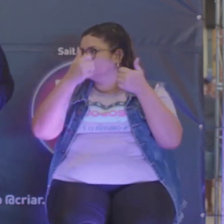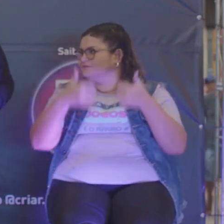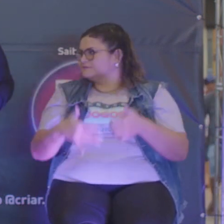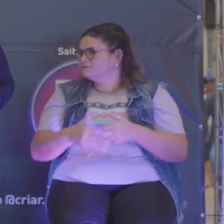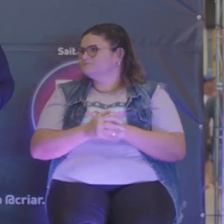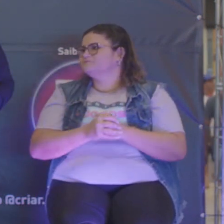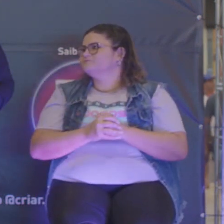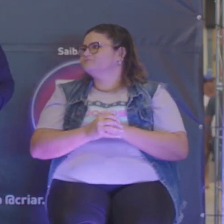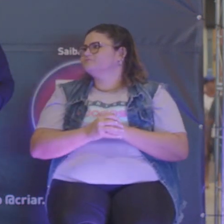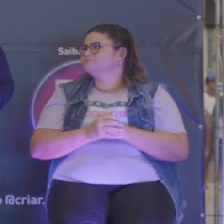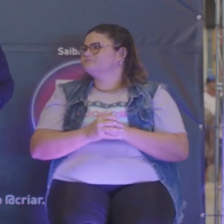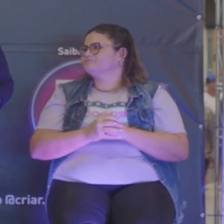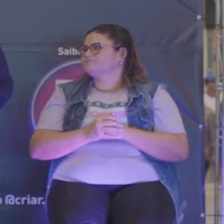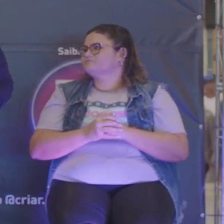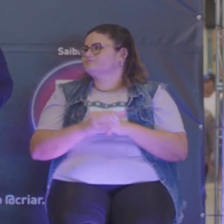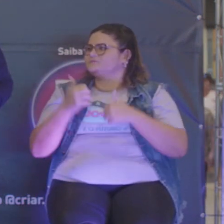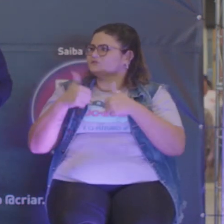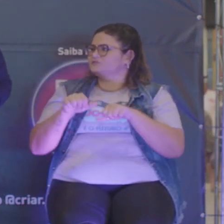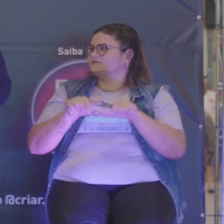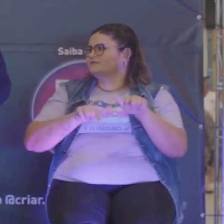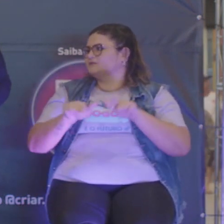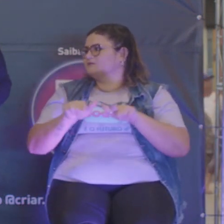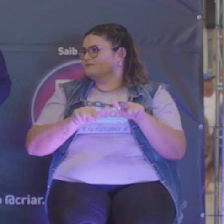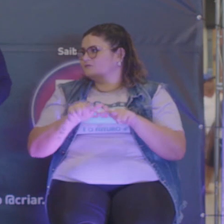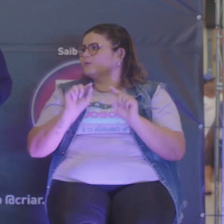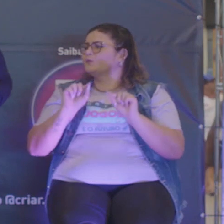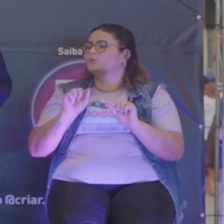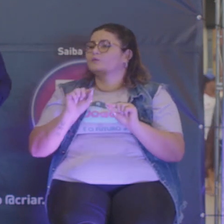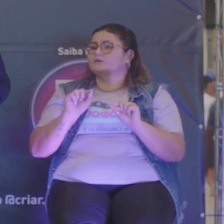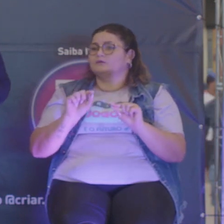essa história. Eu estava trabalhando e aí estava passando